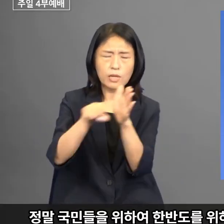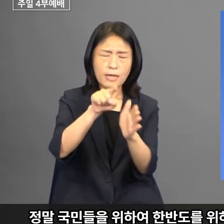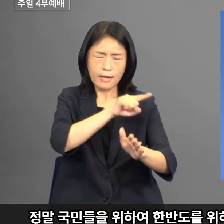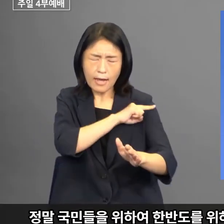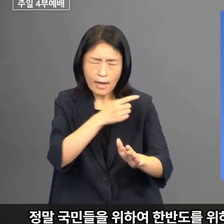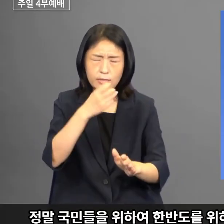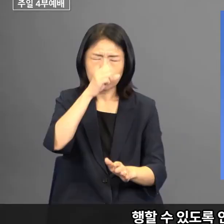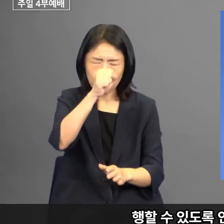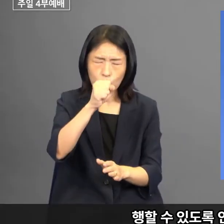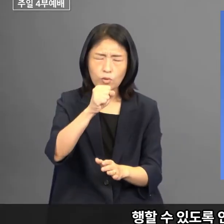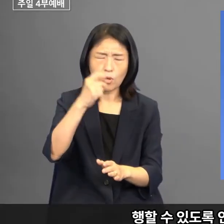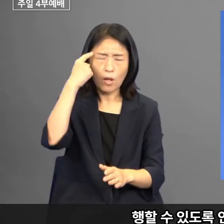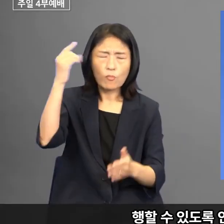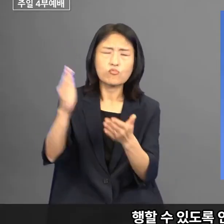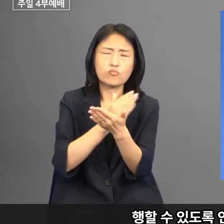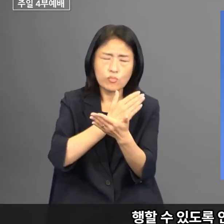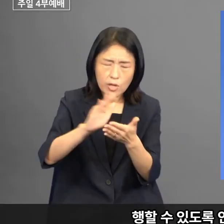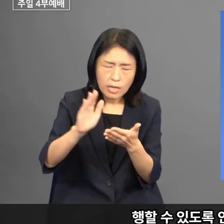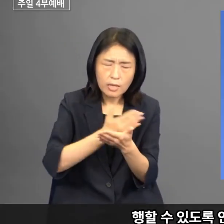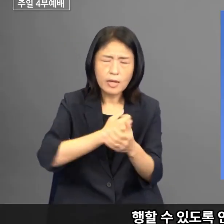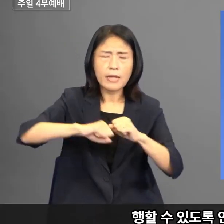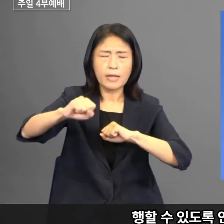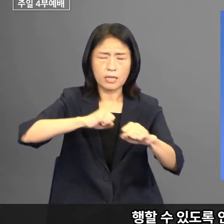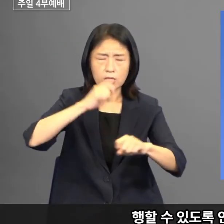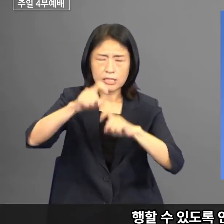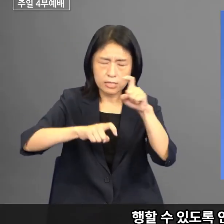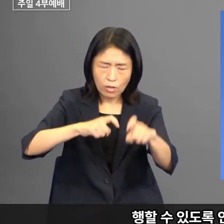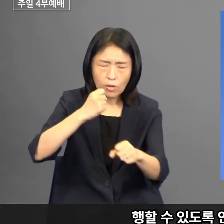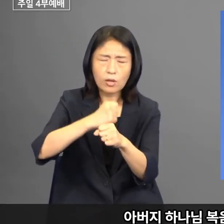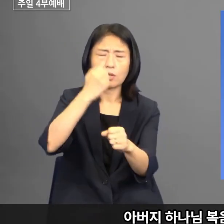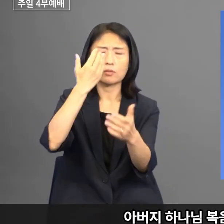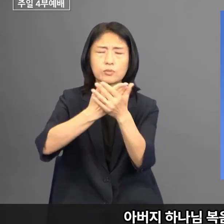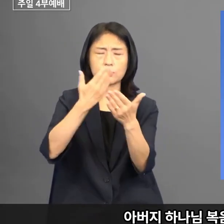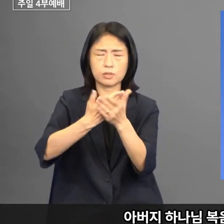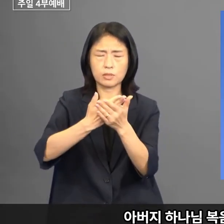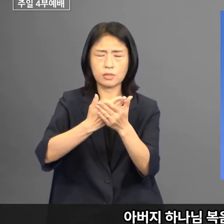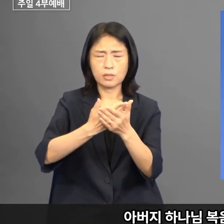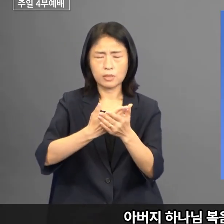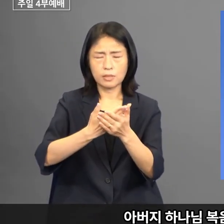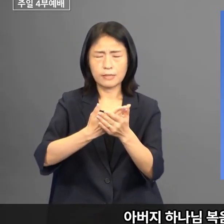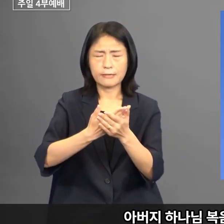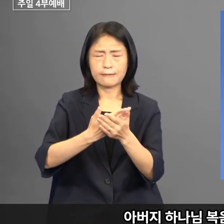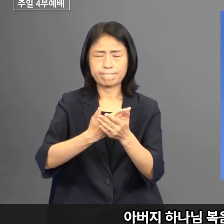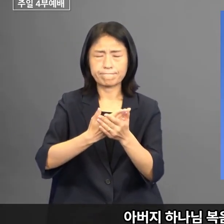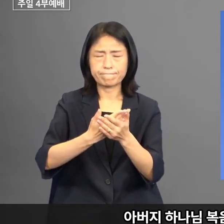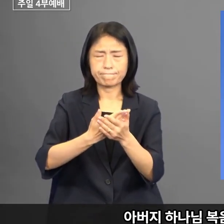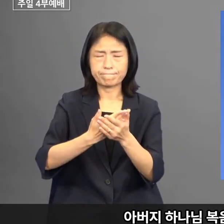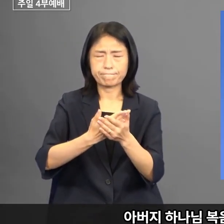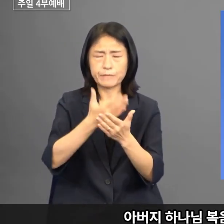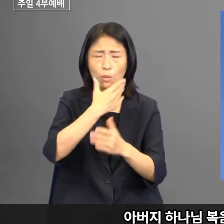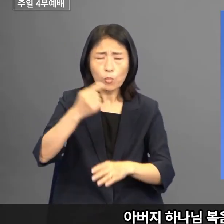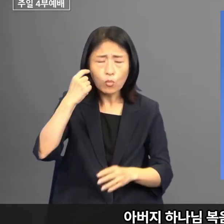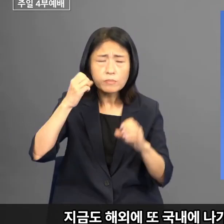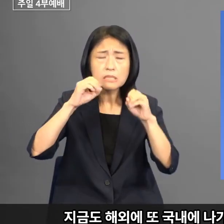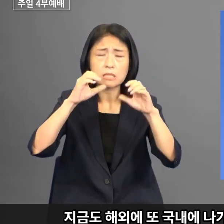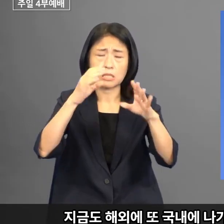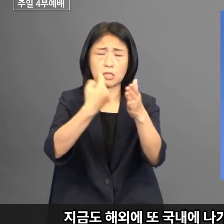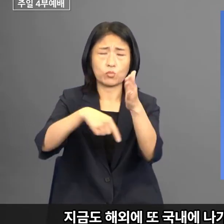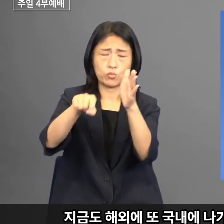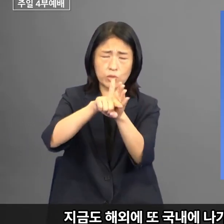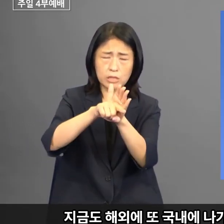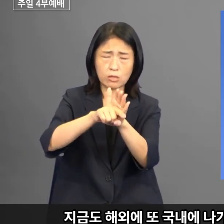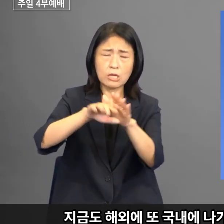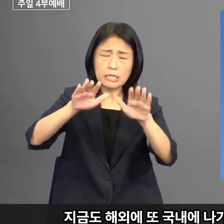무엇인지 분별하여 행할 수 있도록 인도하여 주시옵소서. 아버지 하나님, 복음을 증거하기 위하여